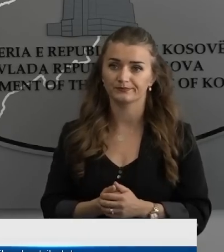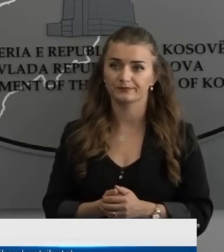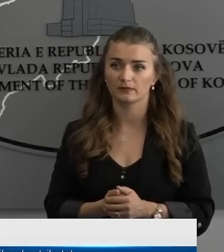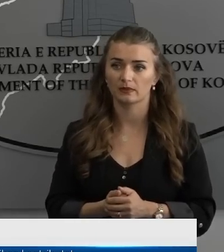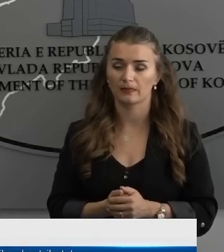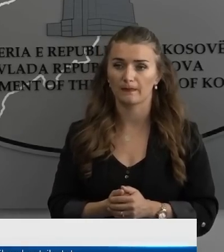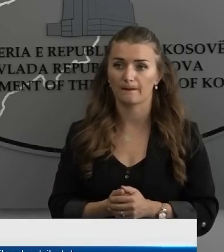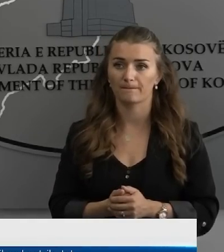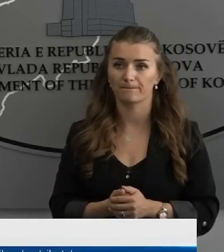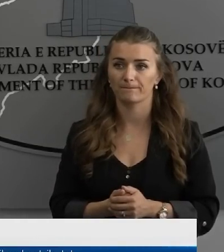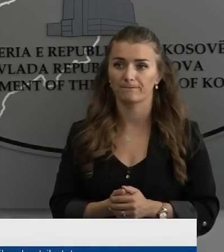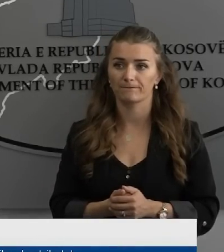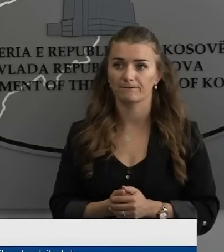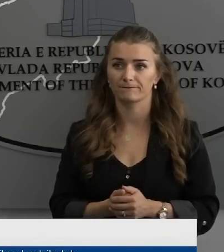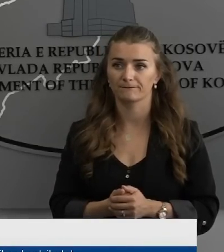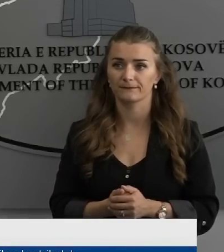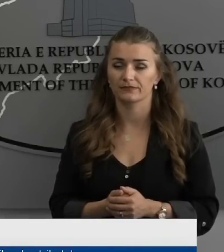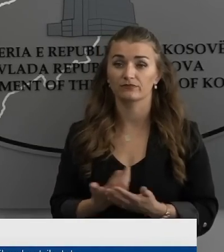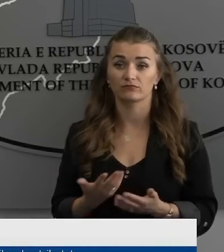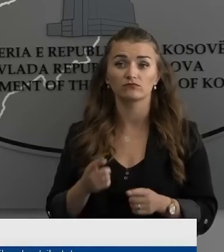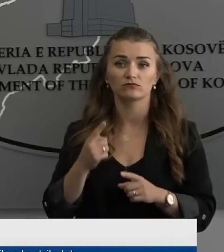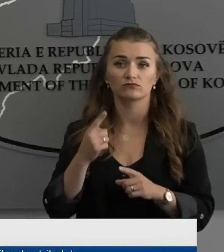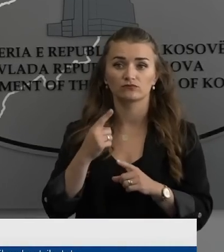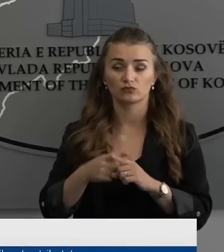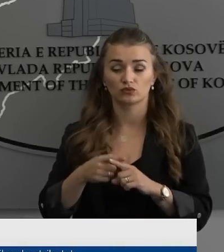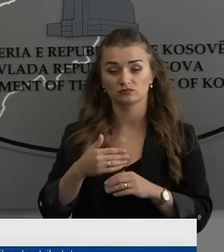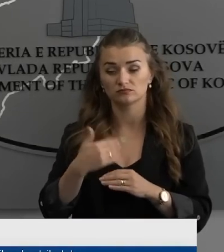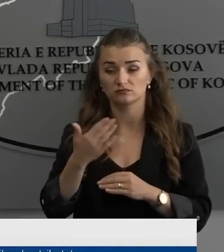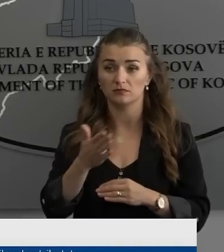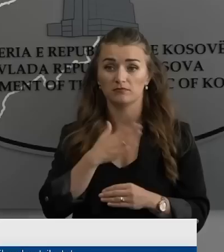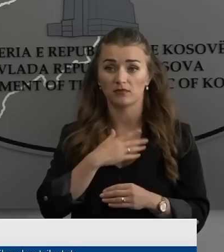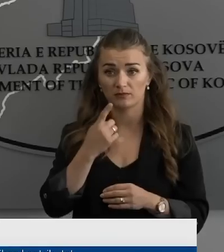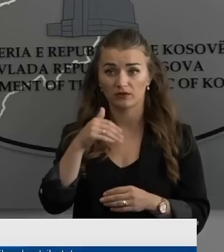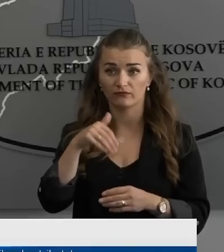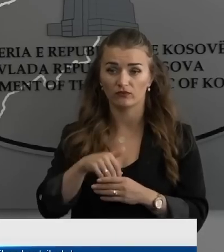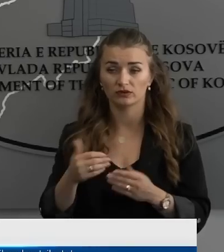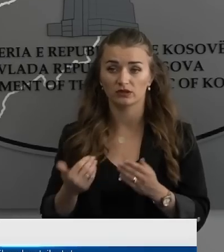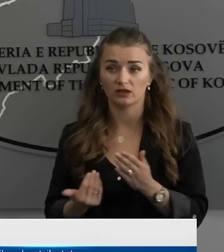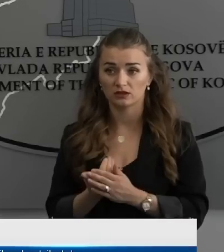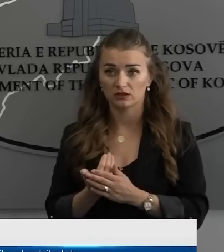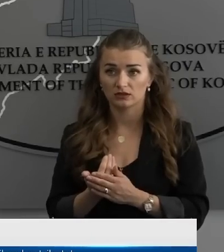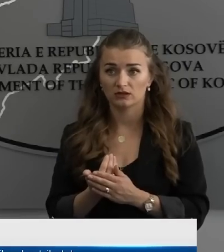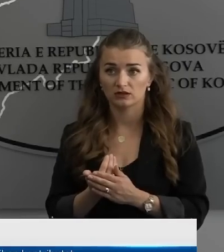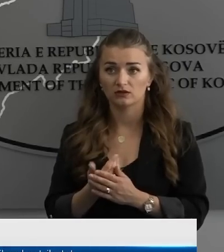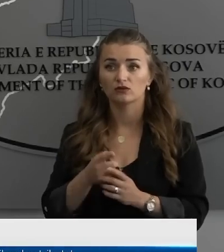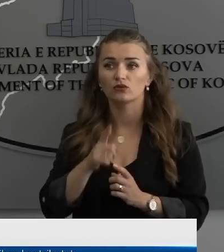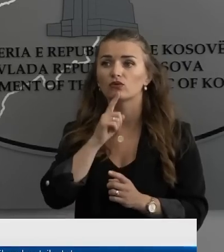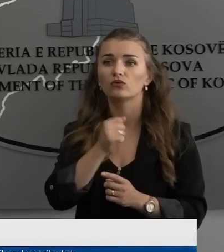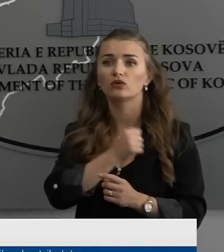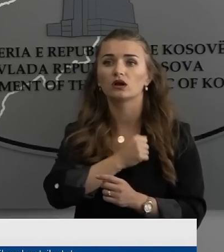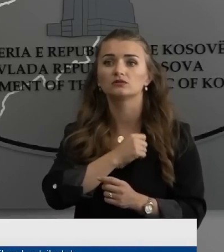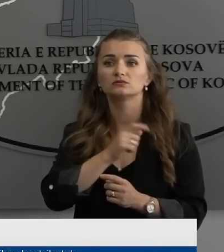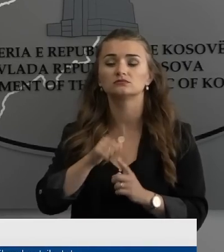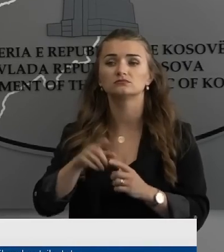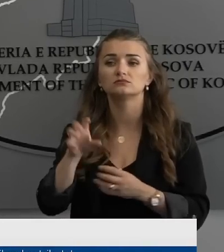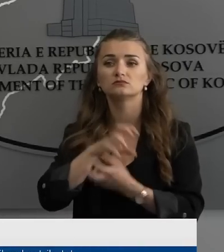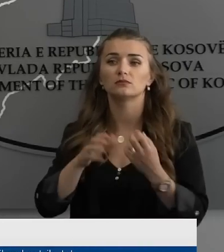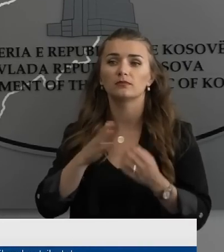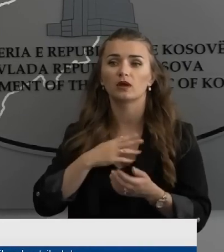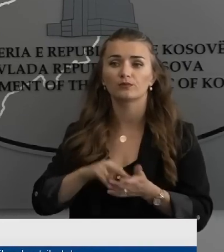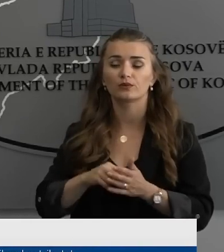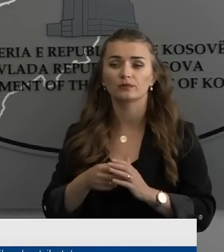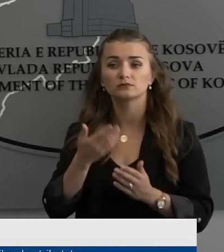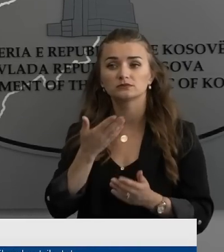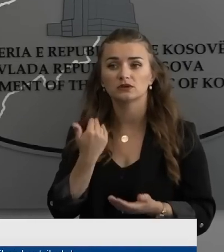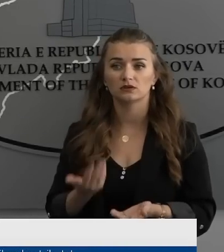asnjë gram garanci që në zgjedhjet e ardhshme parakoshme nuk përshëritet 23 prilli, duhet të mendojmë, të rimendojmë, të